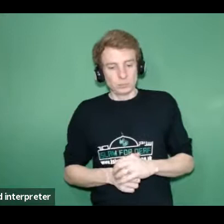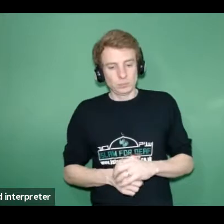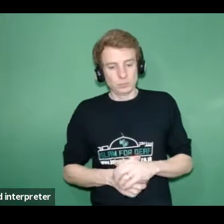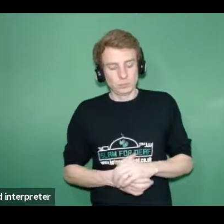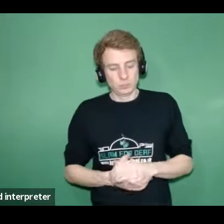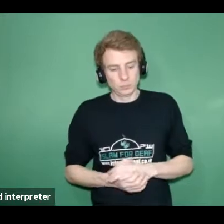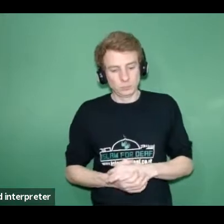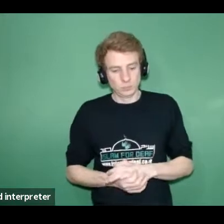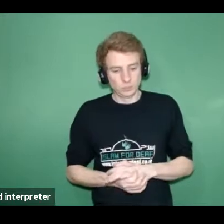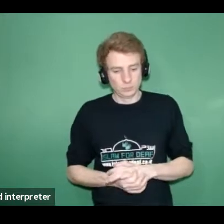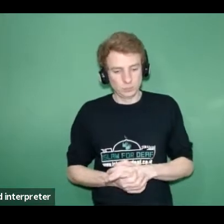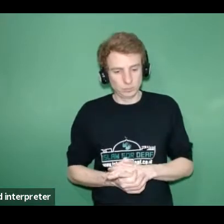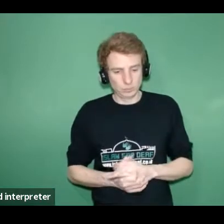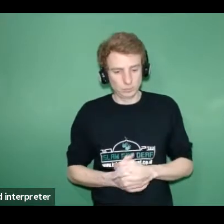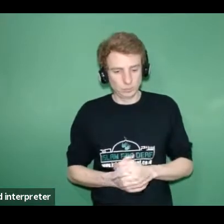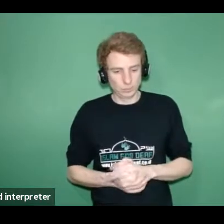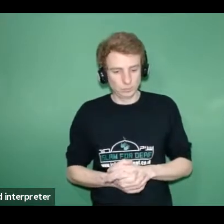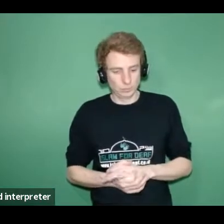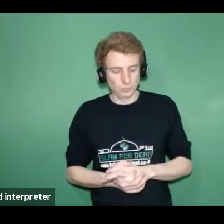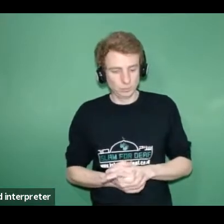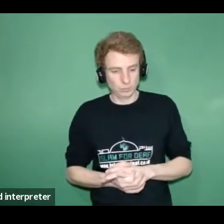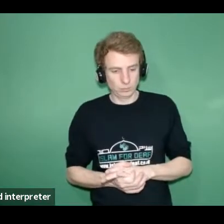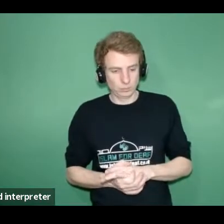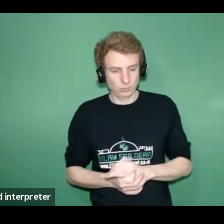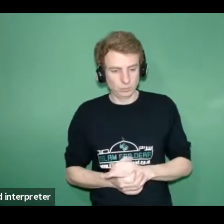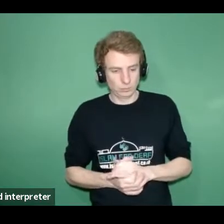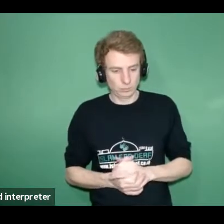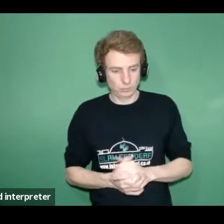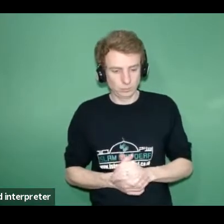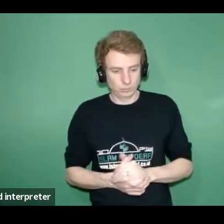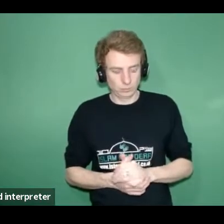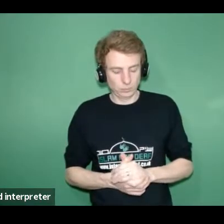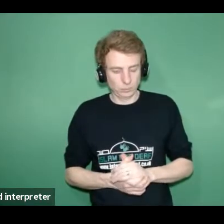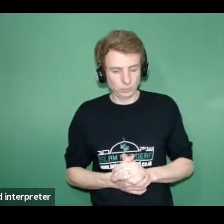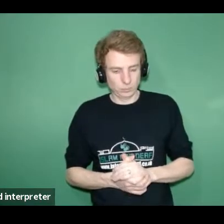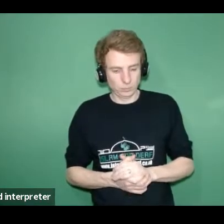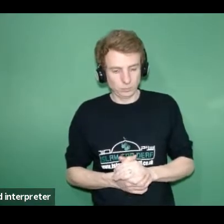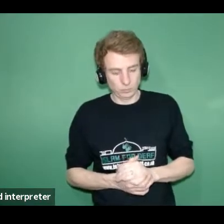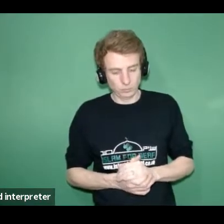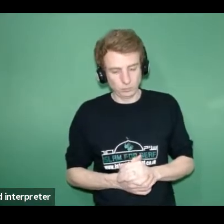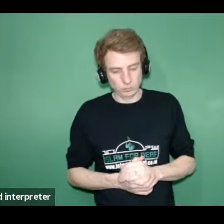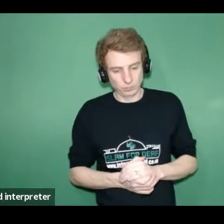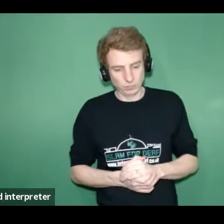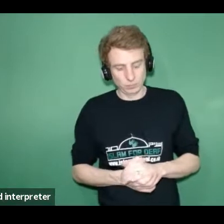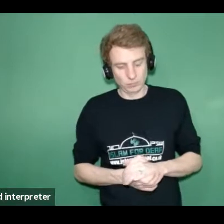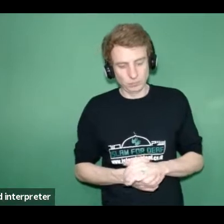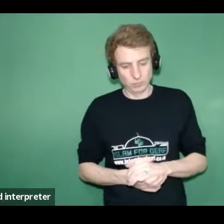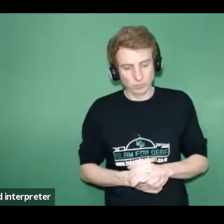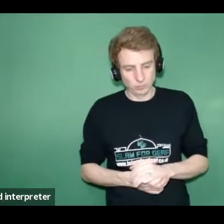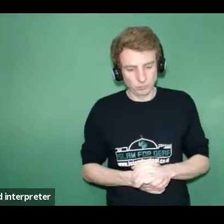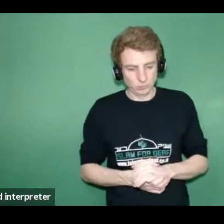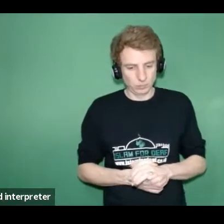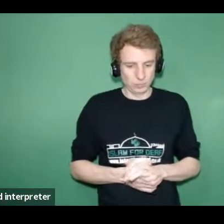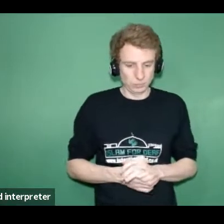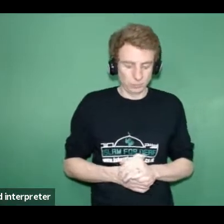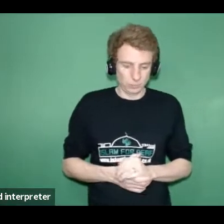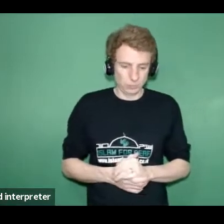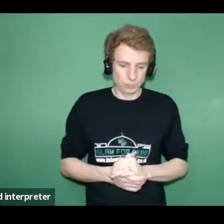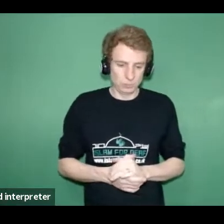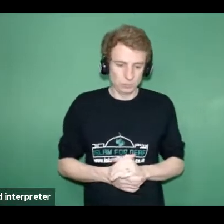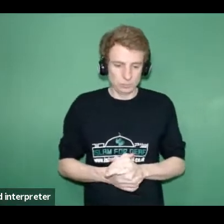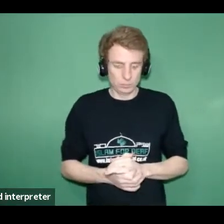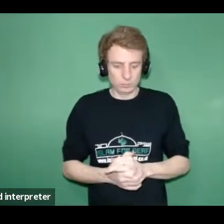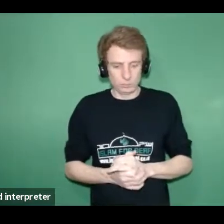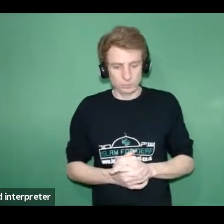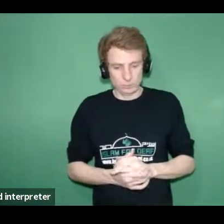هو معهود، تعرف يأتيها الفقير وغير الفقير، فهذا لا يجوز، لأن هذه الزكوات الله عز وجل قال